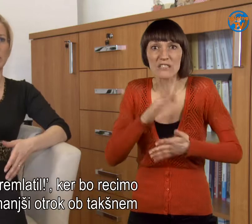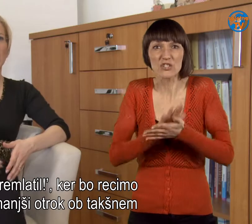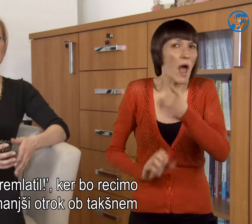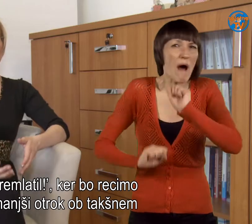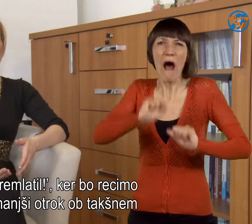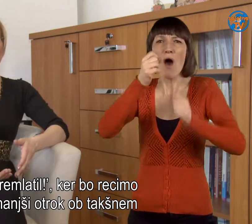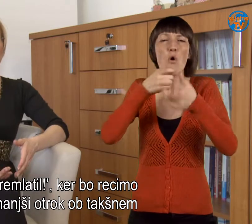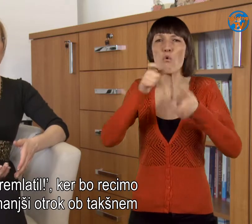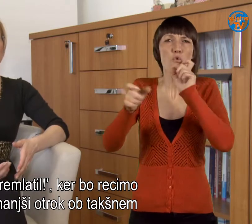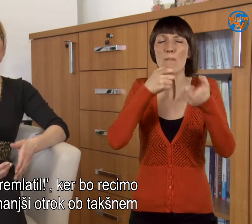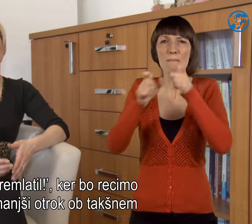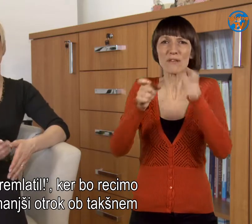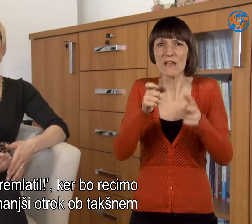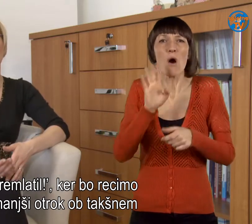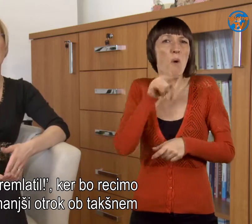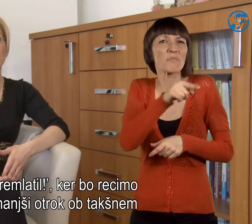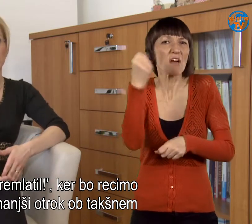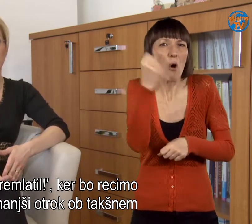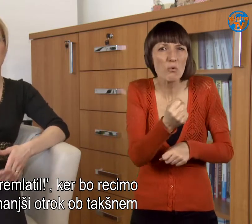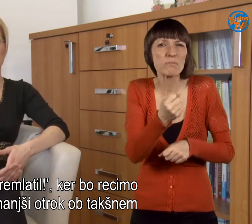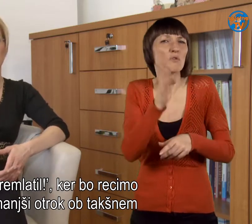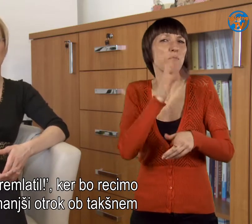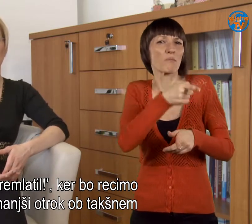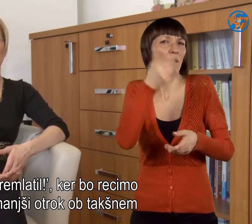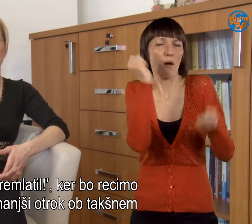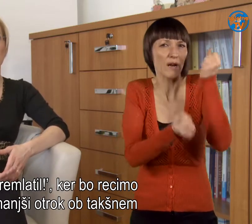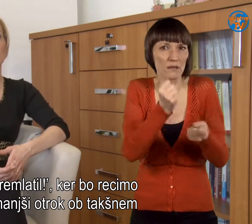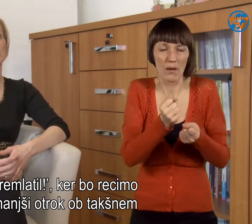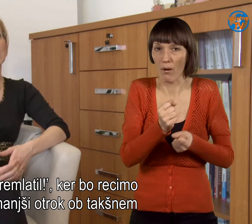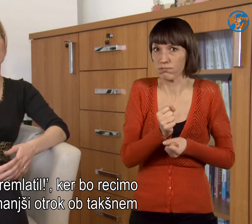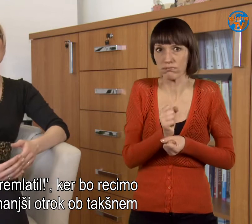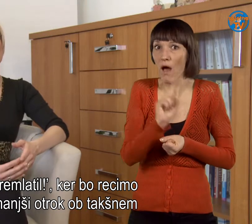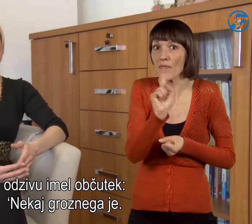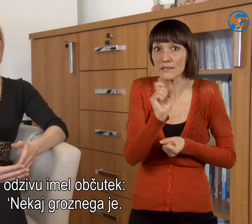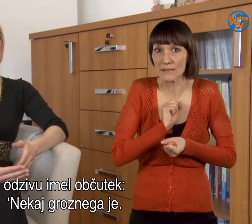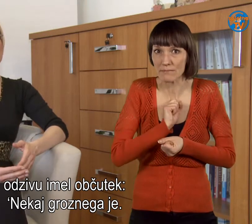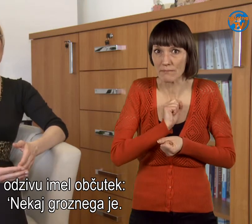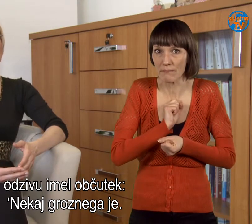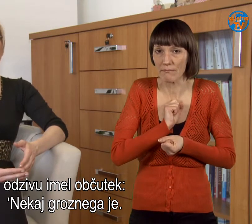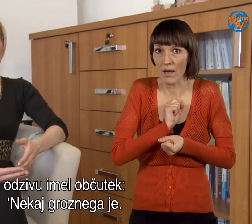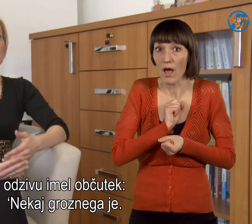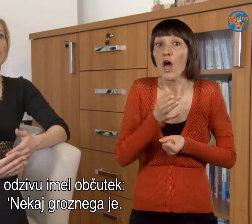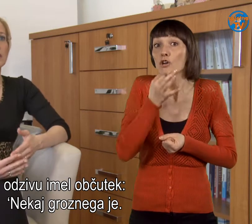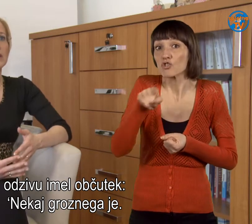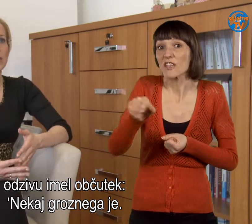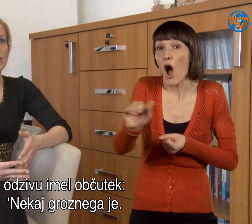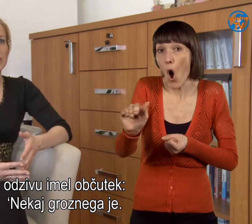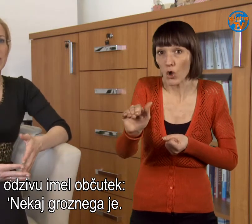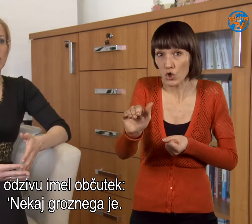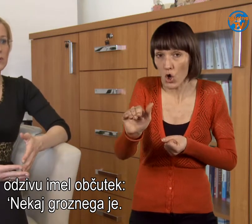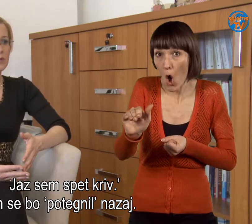vem, premlatil, karkoli, ker če je ta otrok manjši, ki nam to zaupa, bo ob takem odzivu imel občutek,